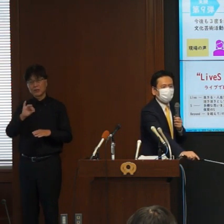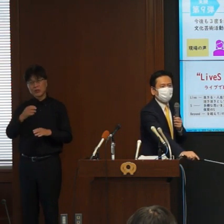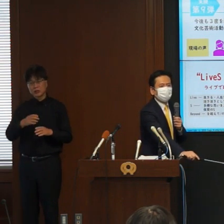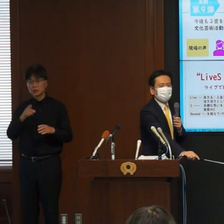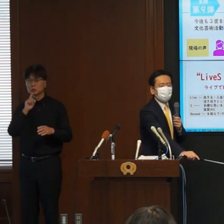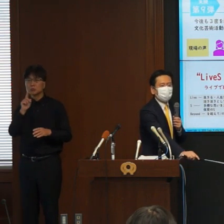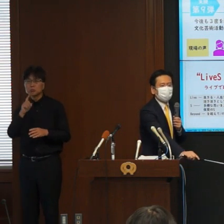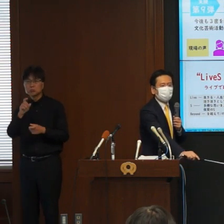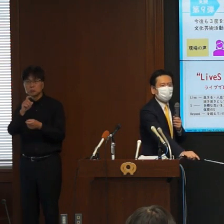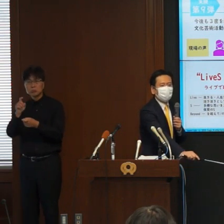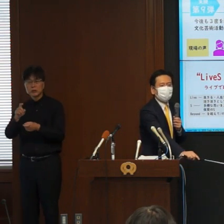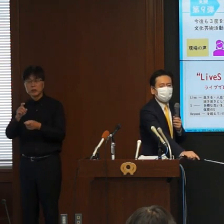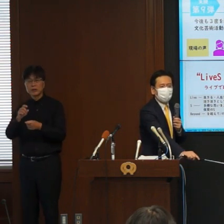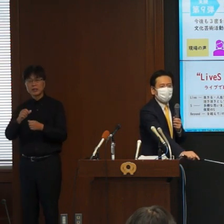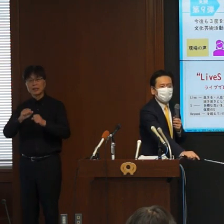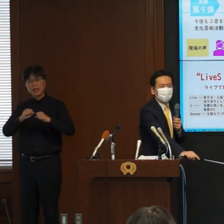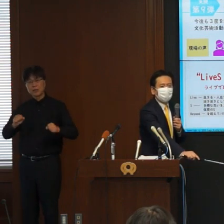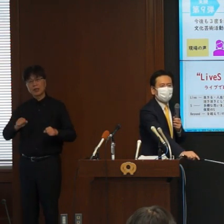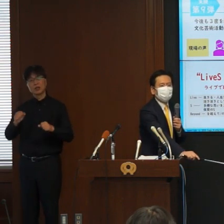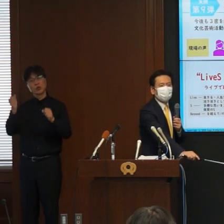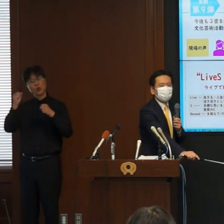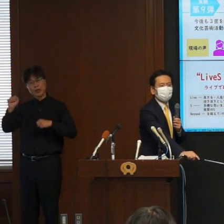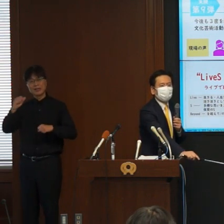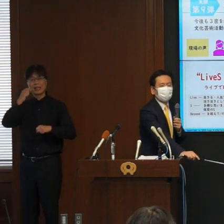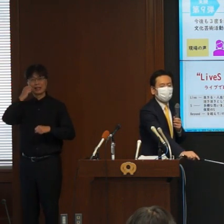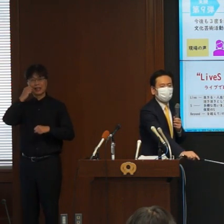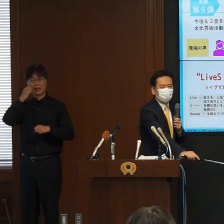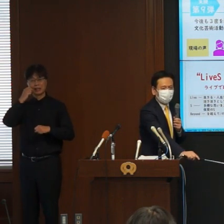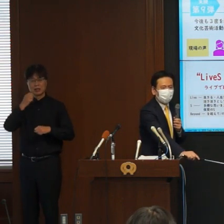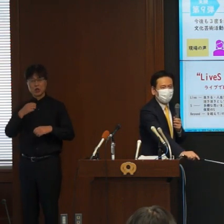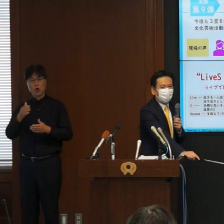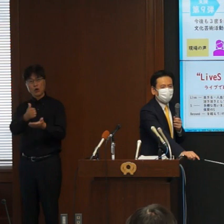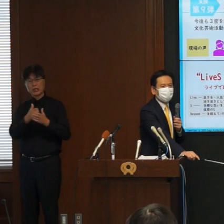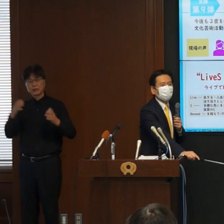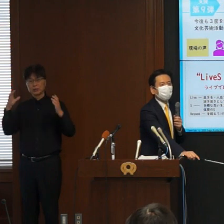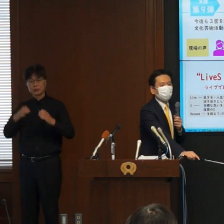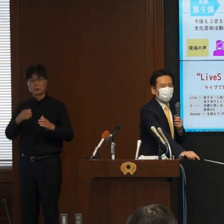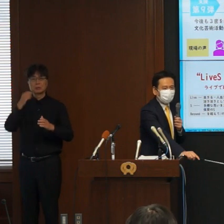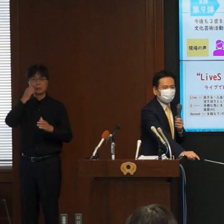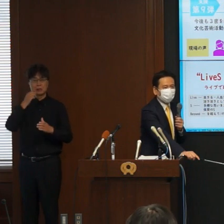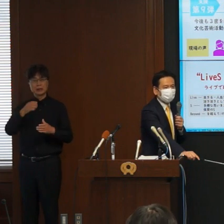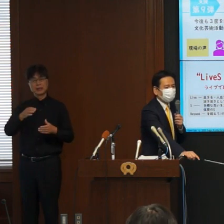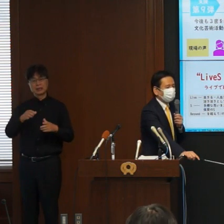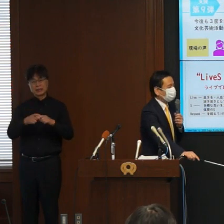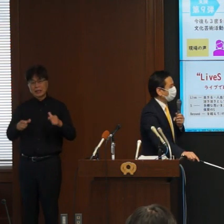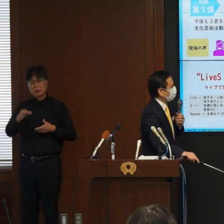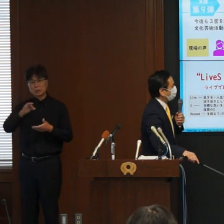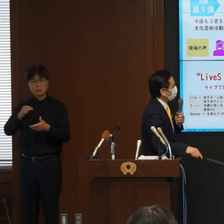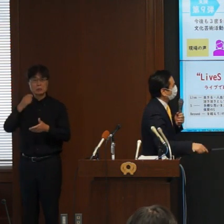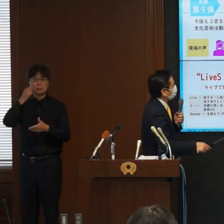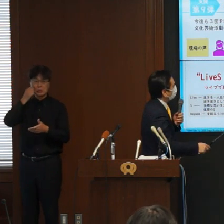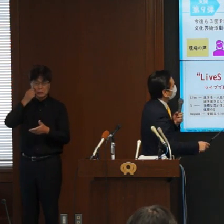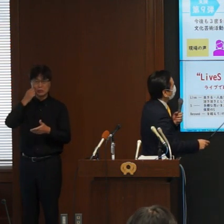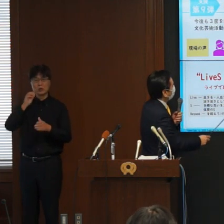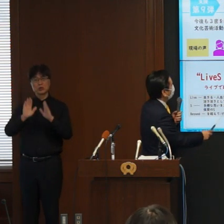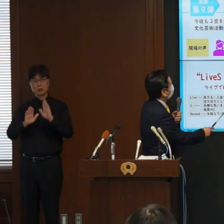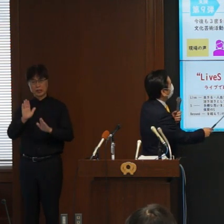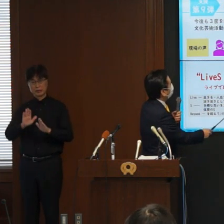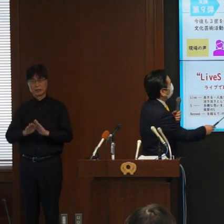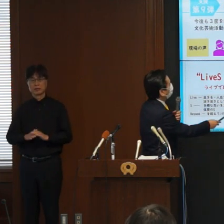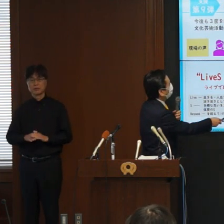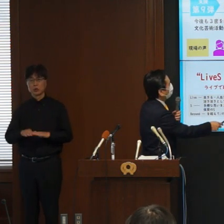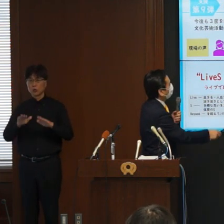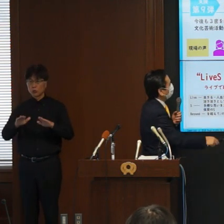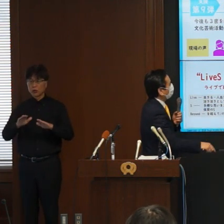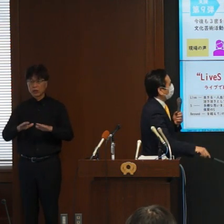言われたからリアルな公演ができない、お客さんも集まってこない、チケットも売れない、そういう状況にありますので、